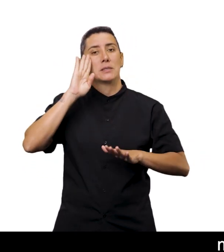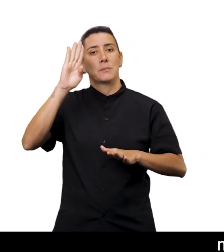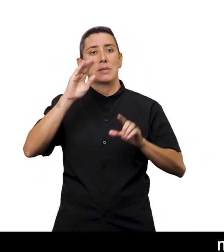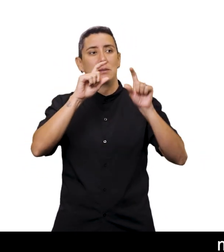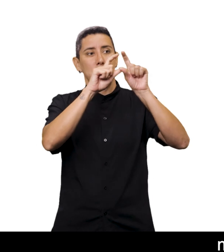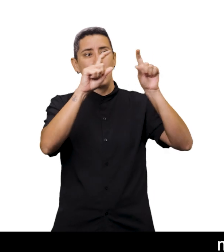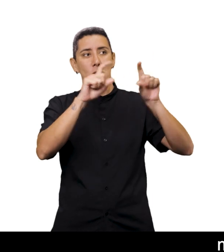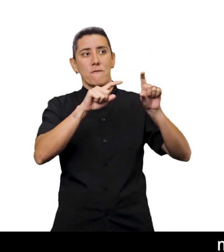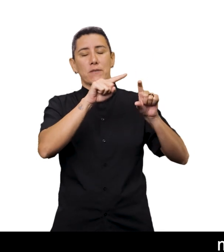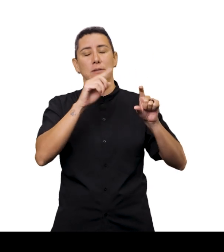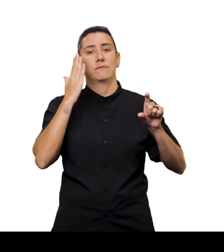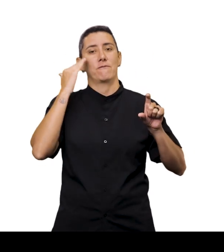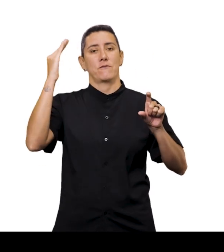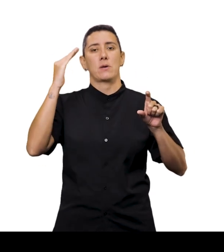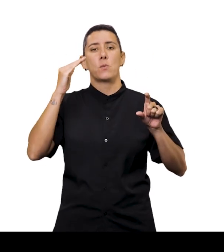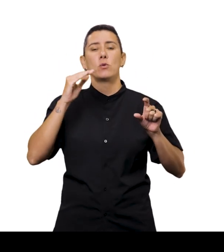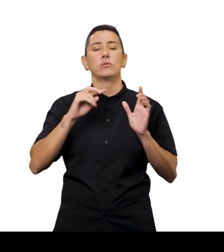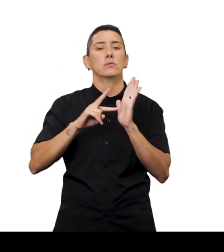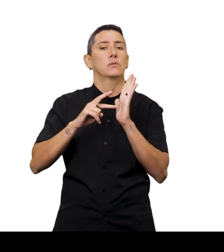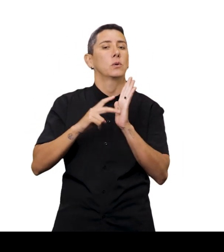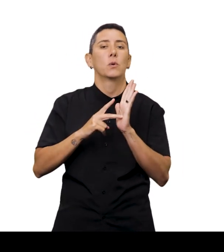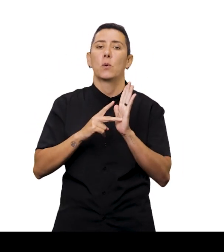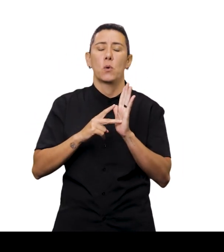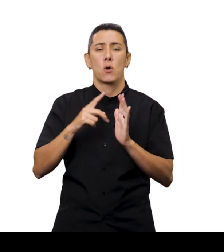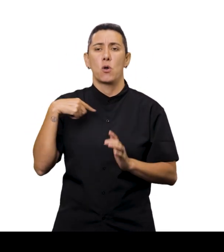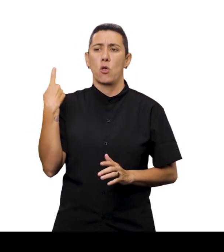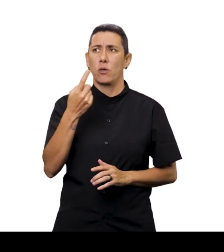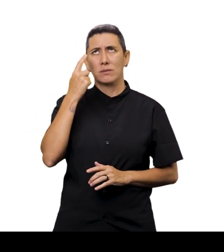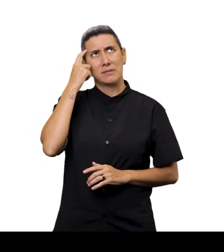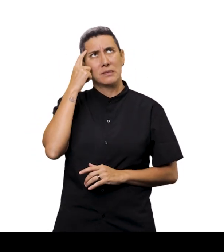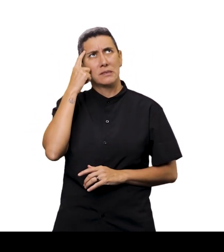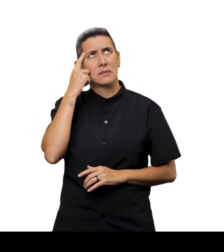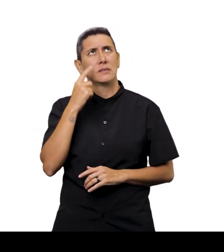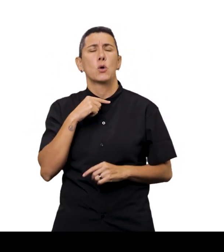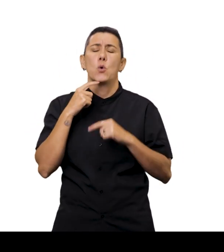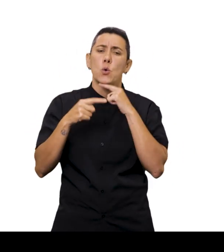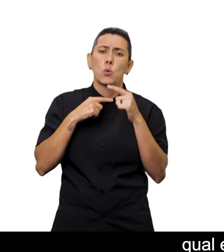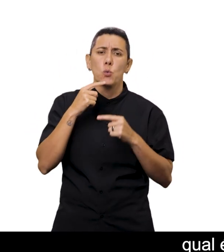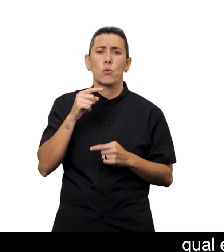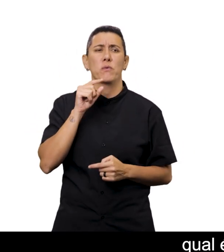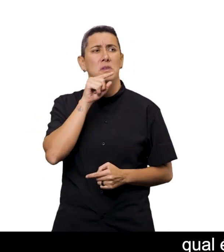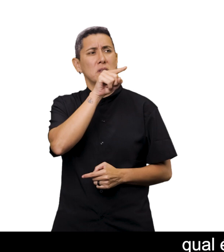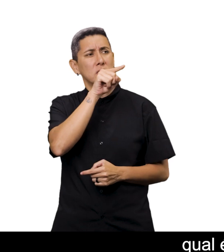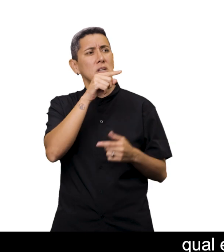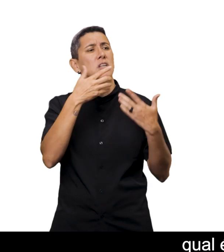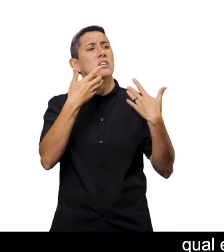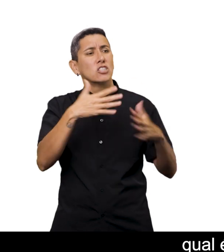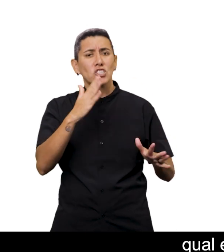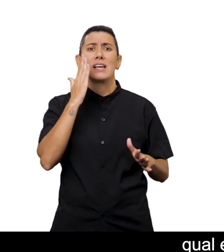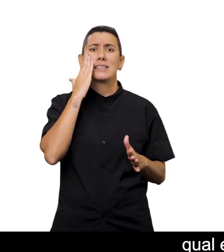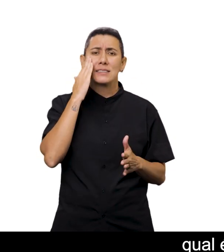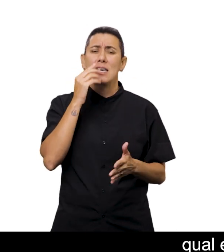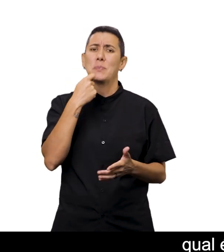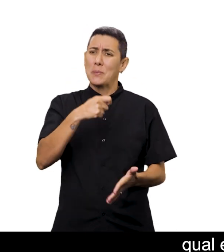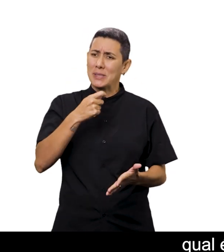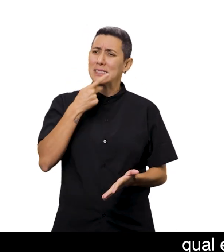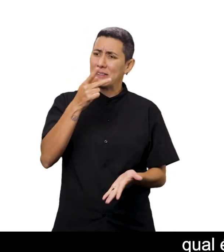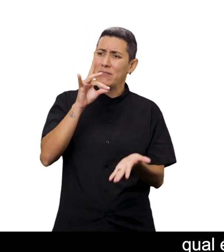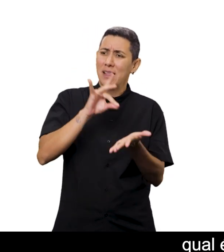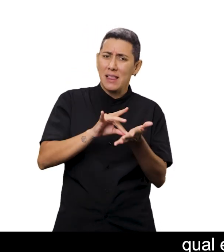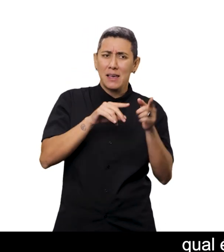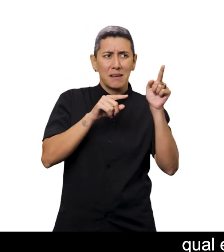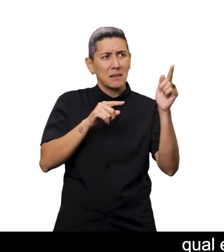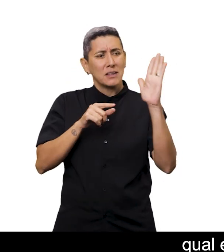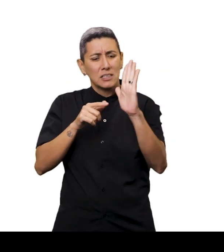conseguimos sem usar uma frase que já circula muito por aí. A pergunta que fica é: qual é o sentido de afirmar algo que já